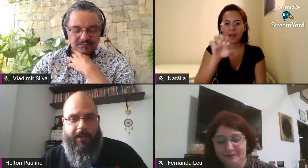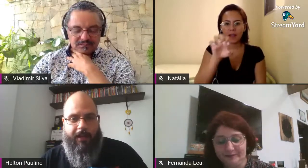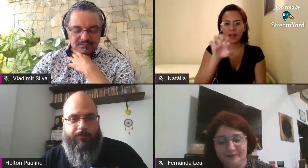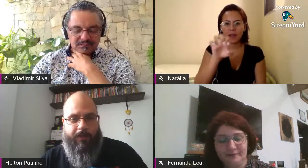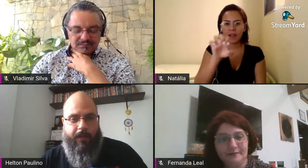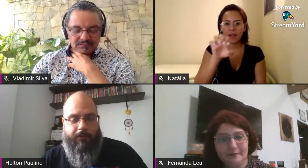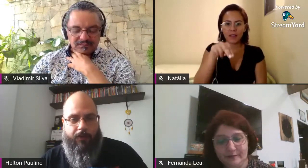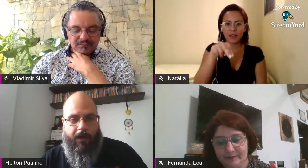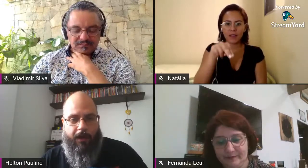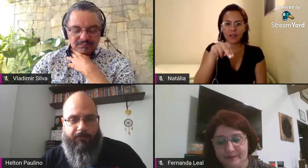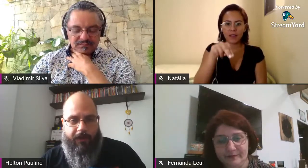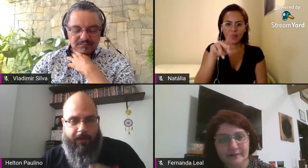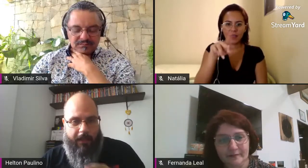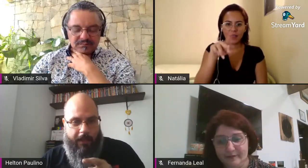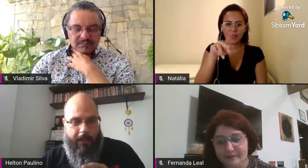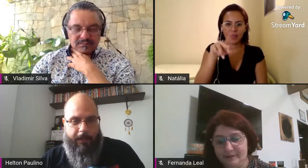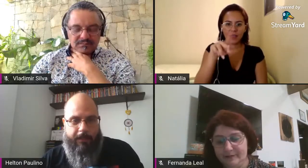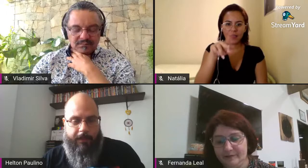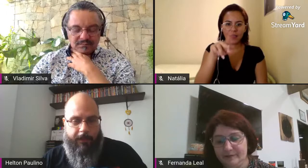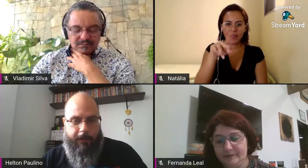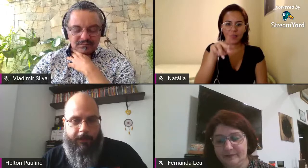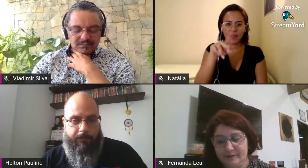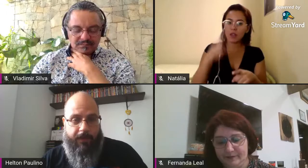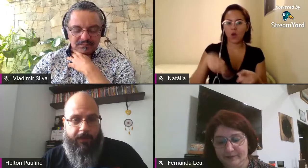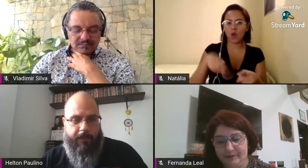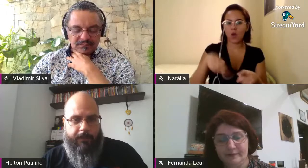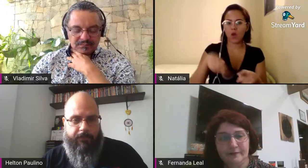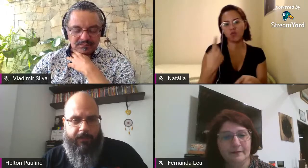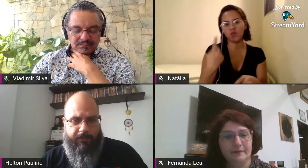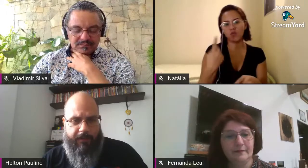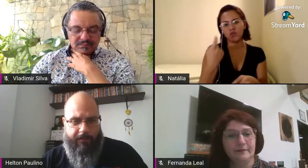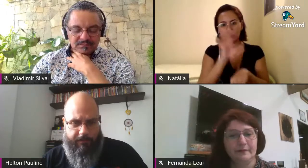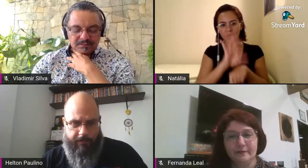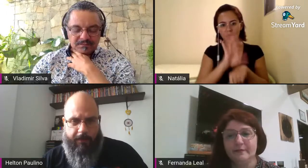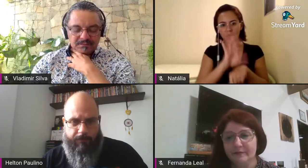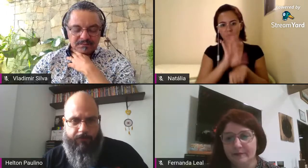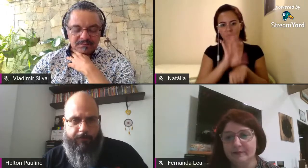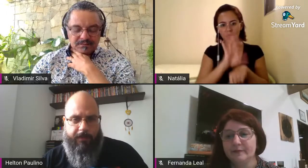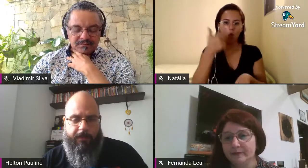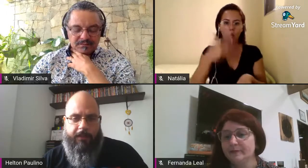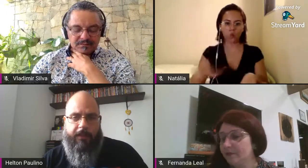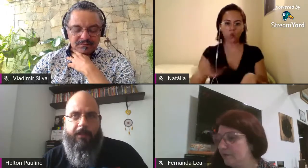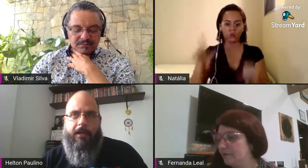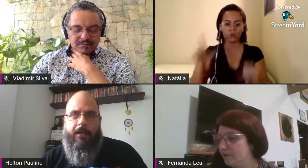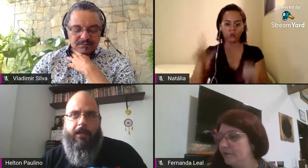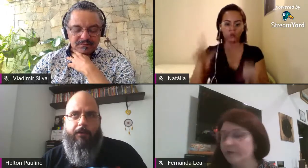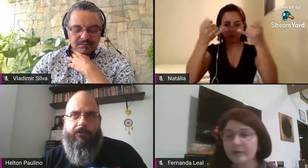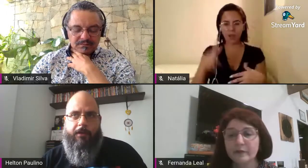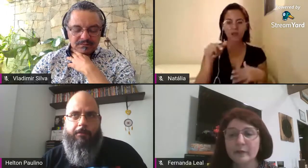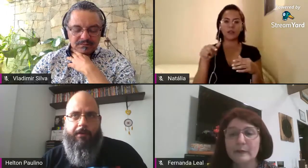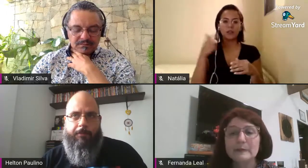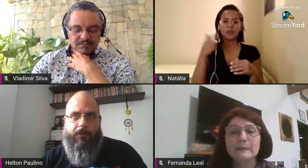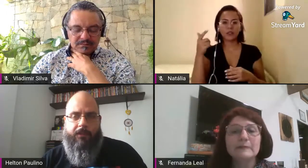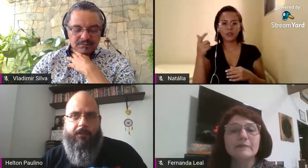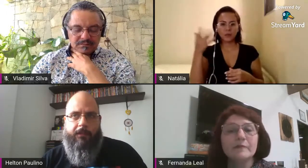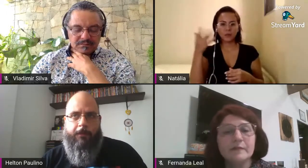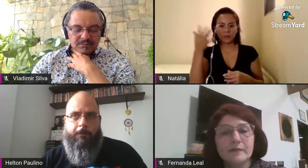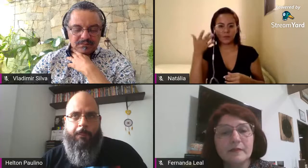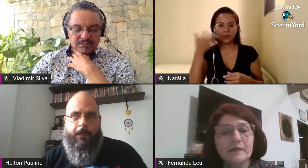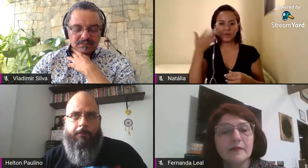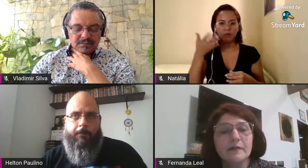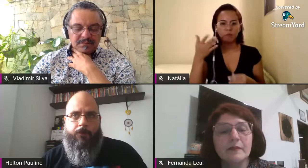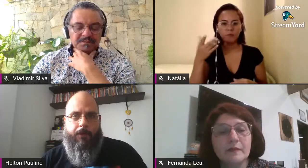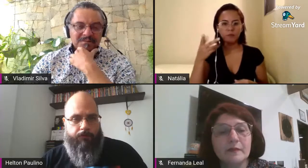frisar é relacionado à fala de Fernanda Farias, não é isso? Não, que eu achei bem